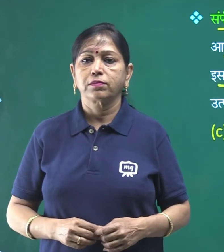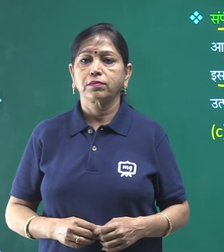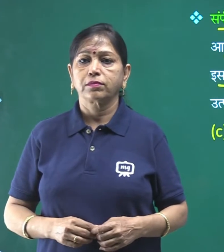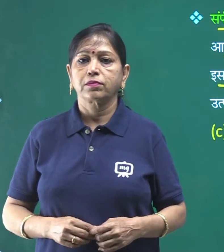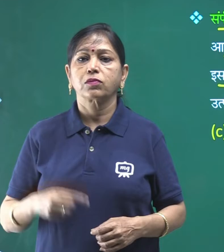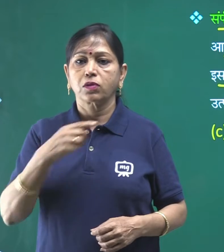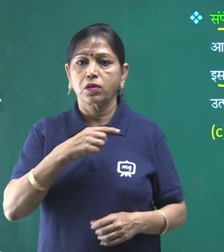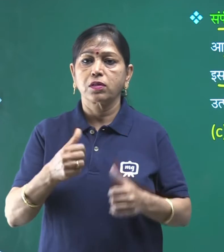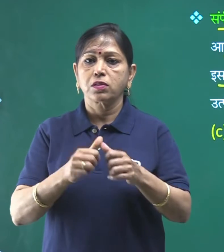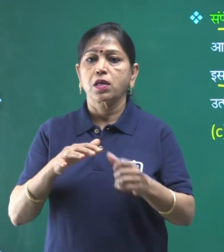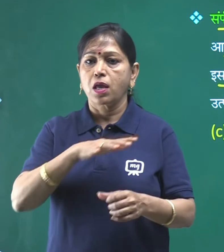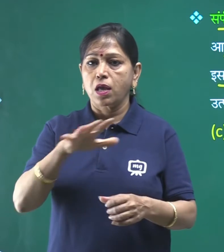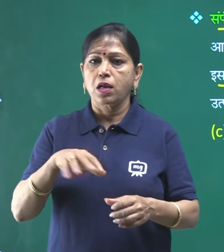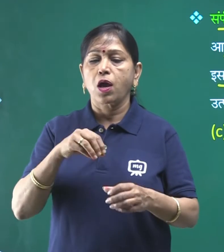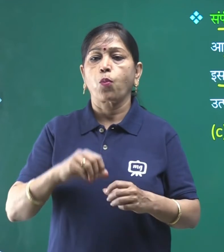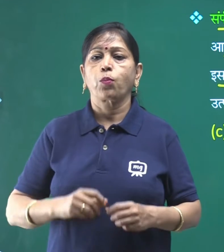इस क्षेत्र को